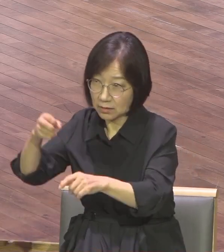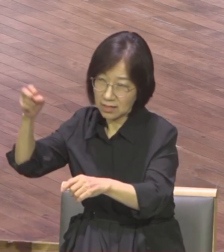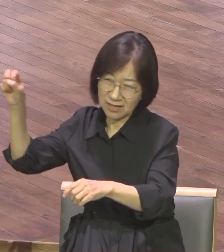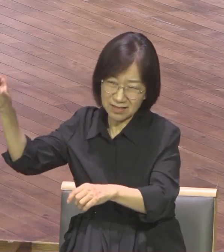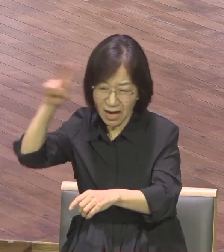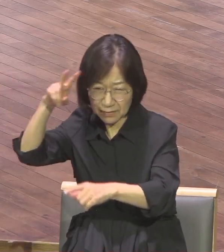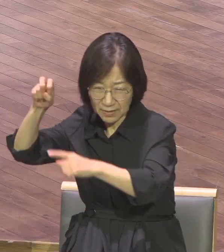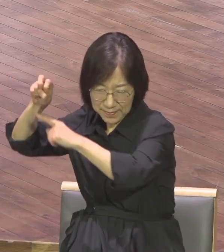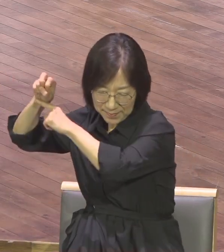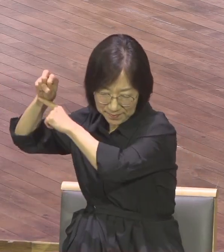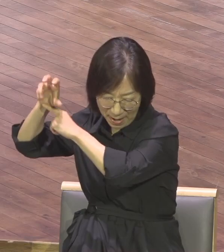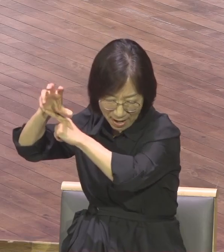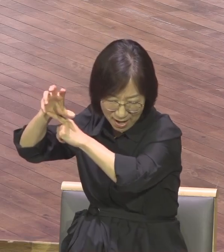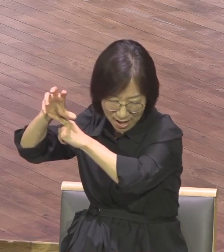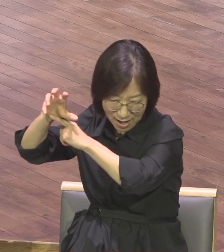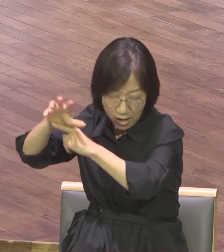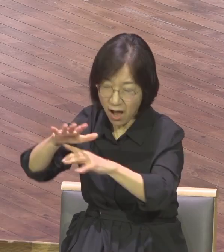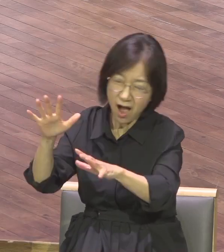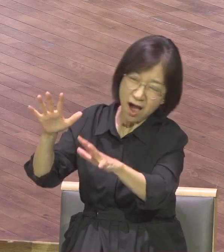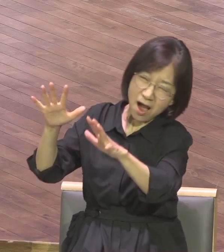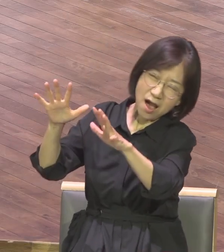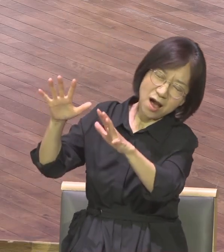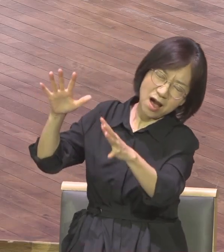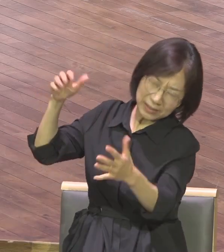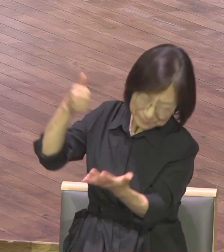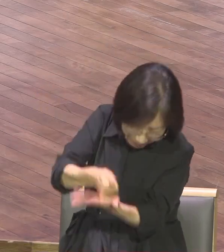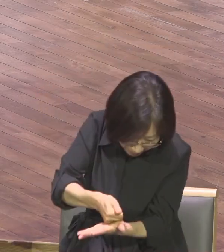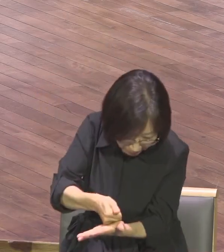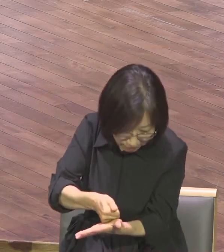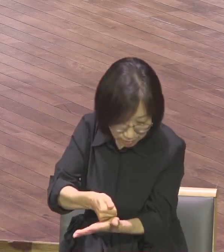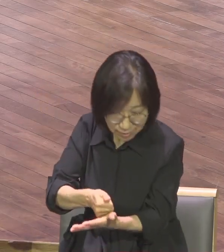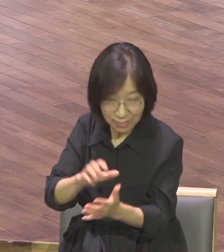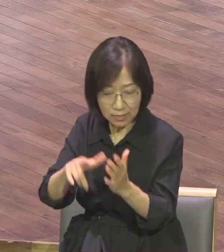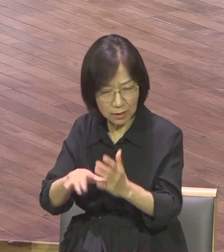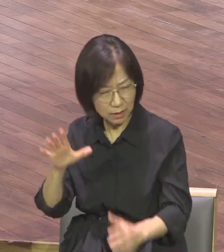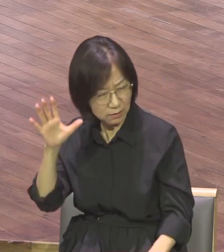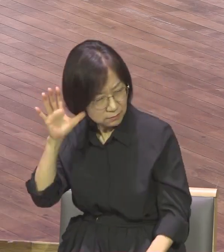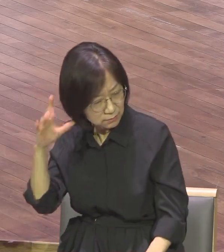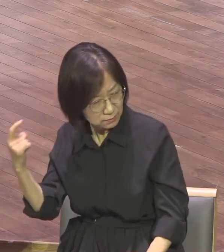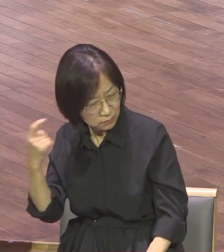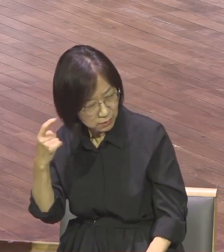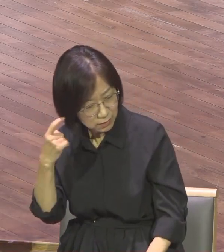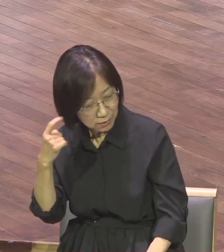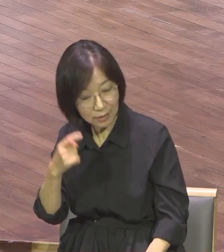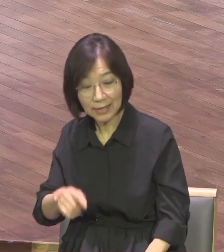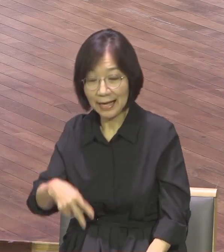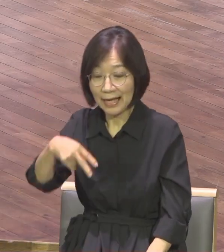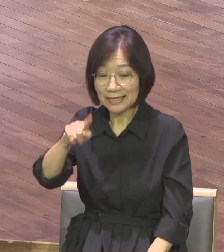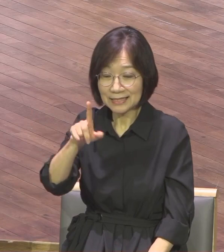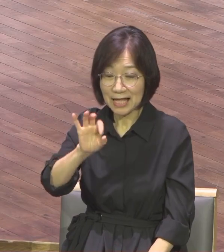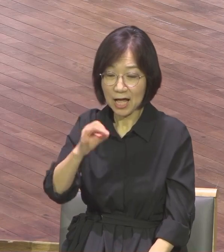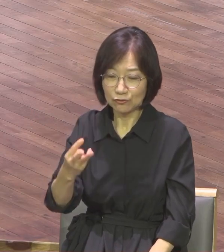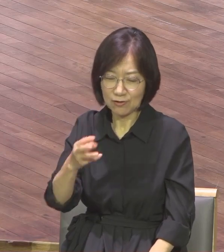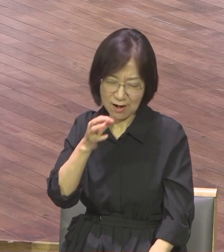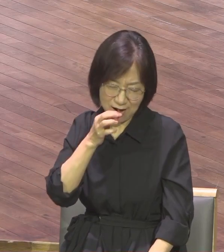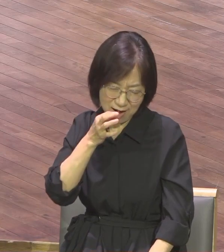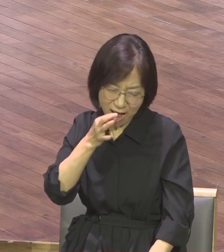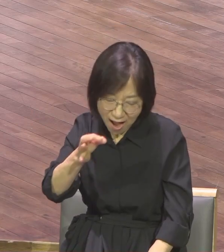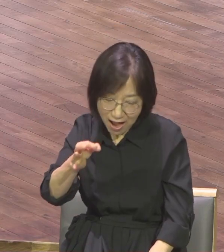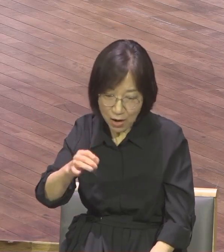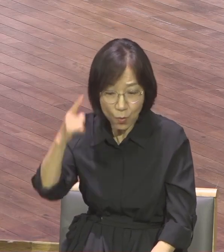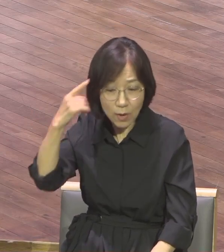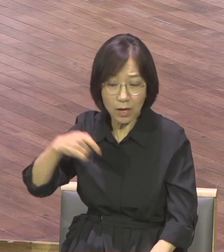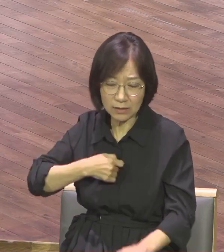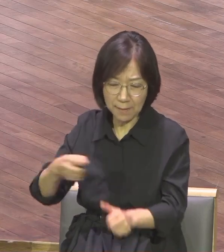땅에 엎드려져 들음에 소리가 있어 이르시되 사울아 사울아 너가 어찌하여 나를 핍박하느냐 박해하느냐